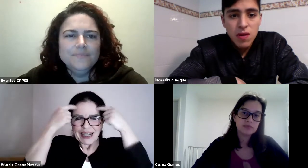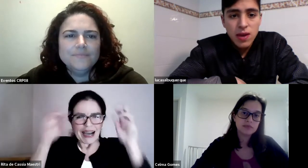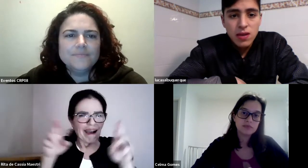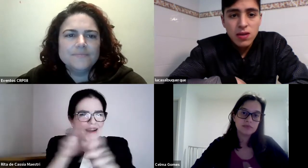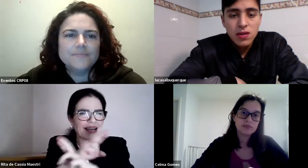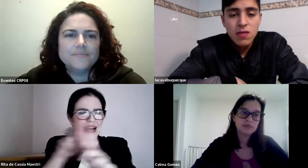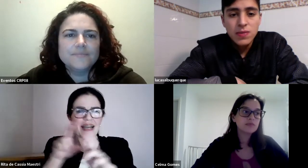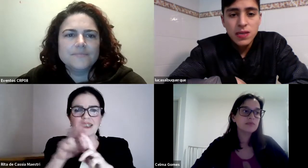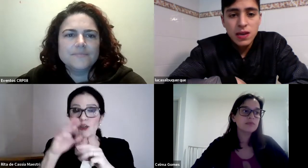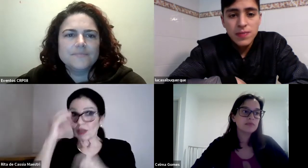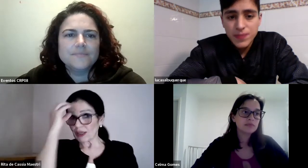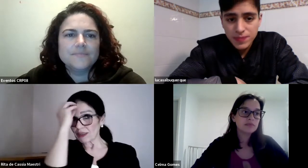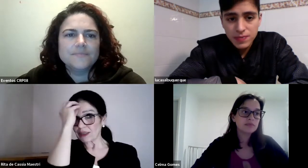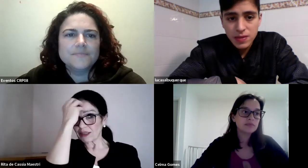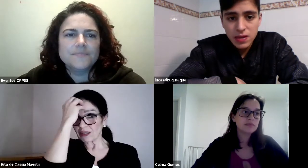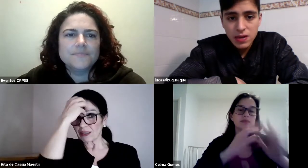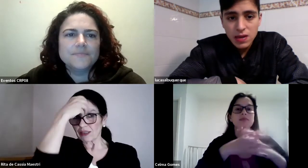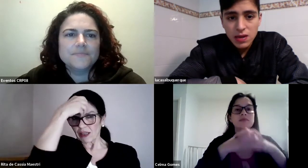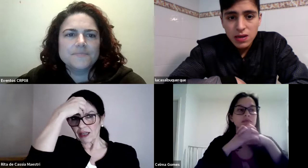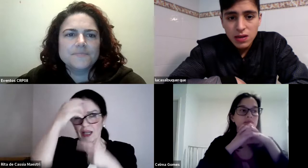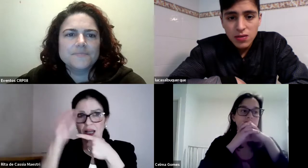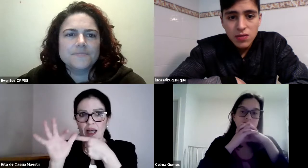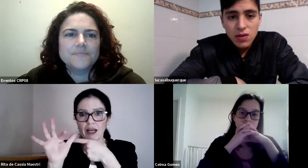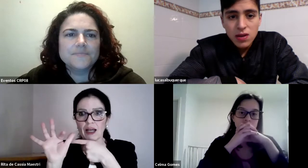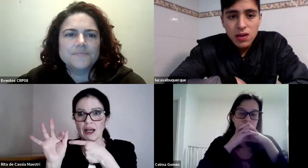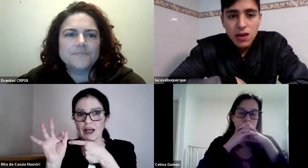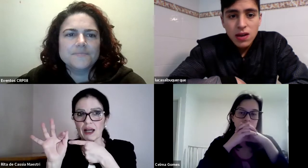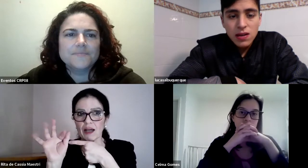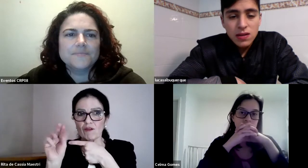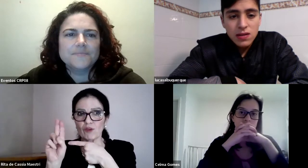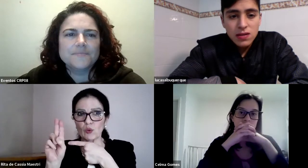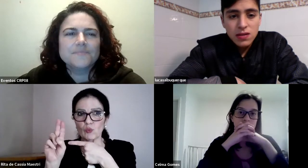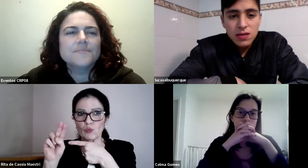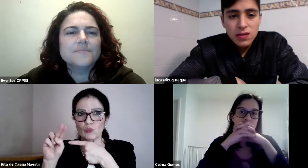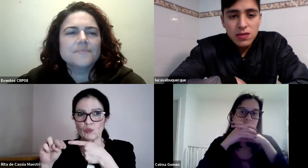com a mente e com a psique. Então,